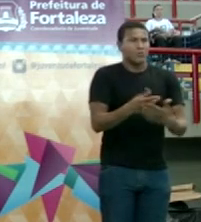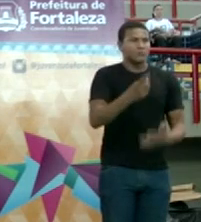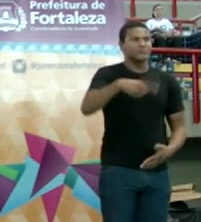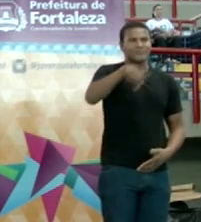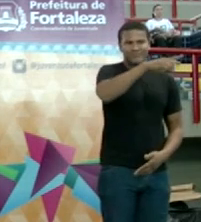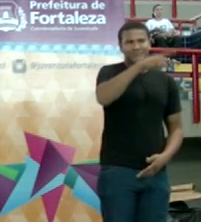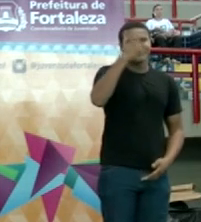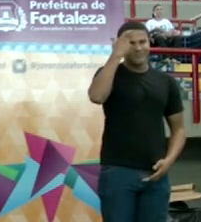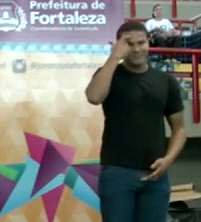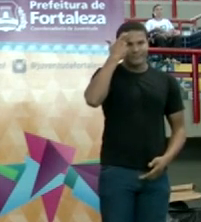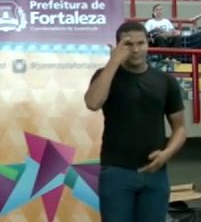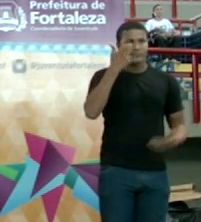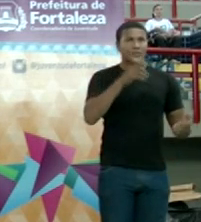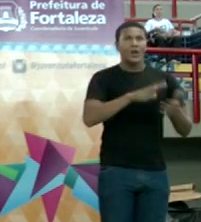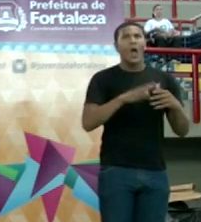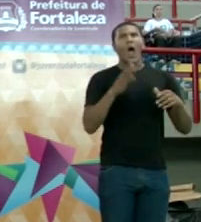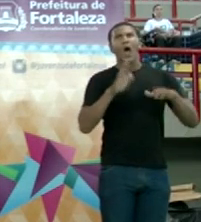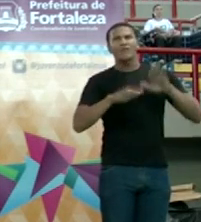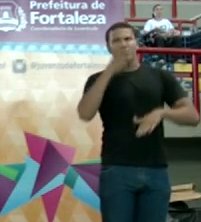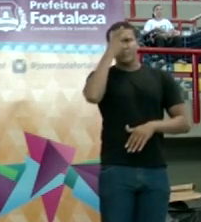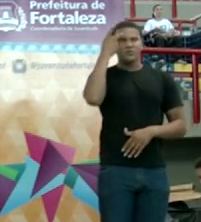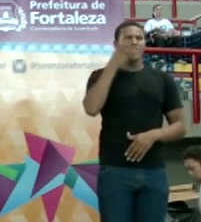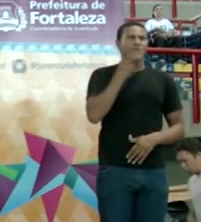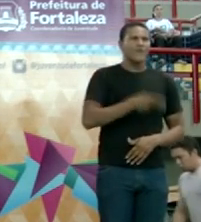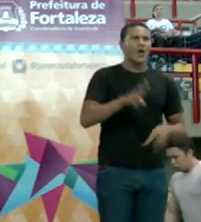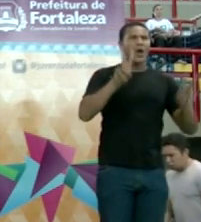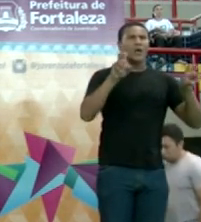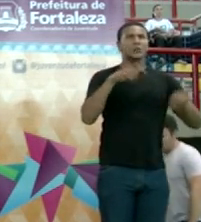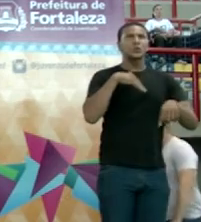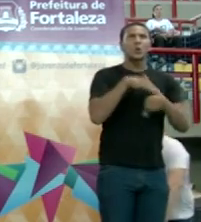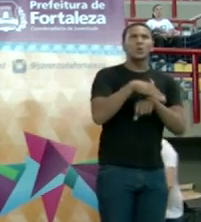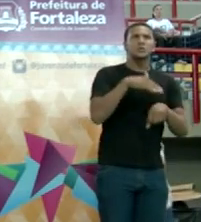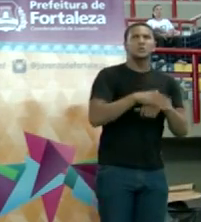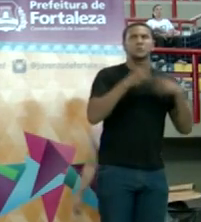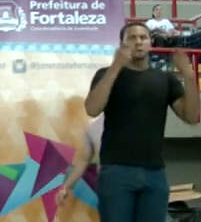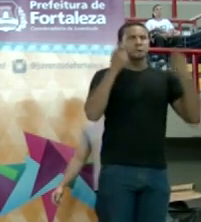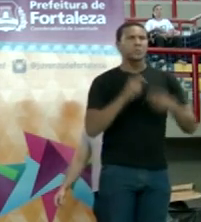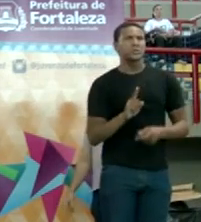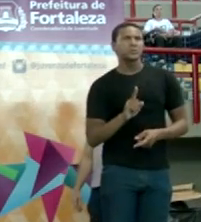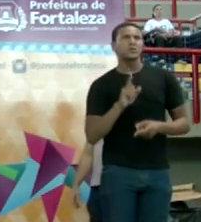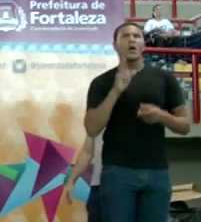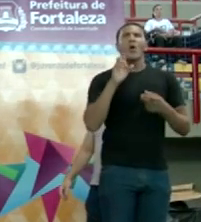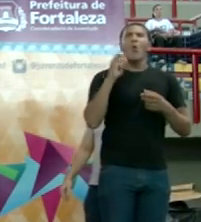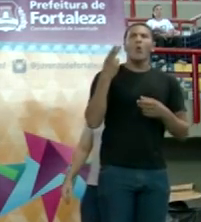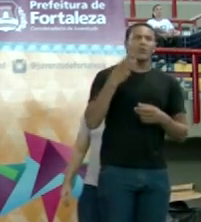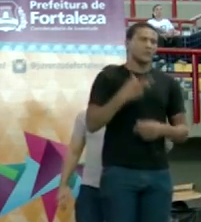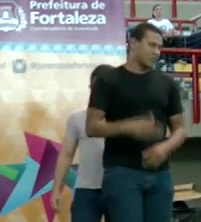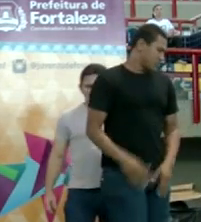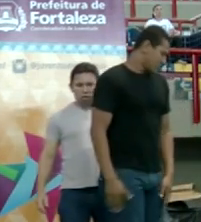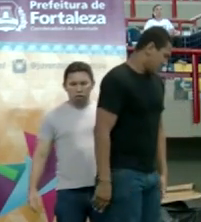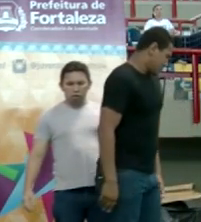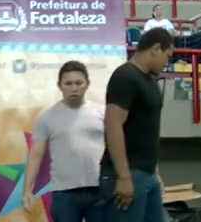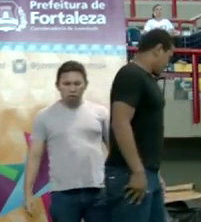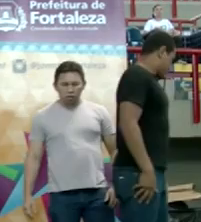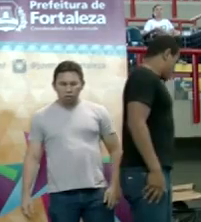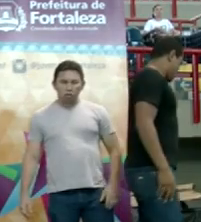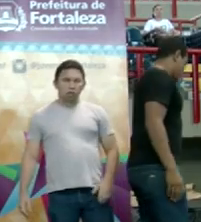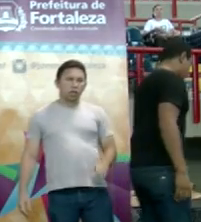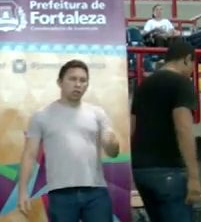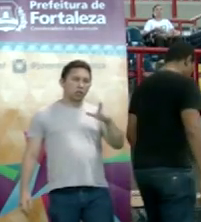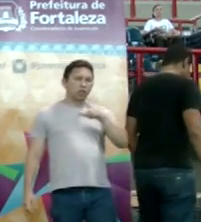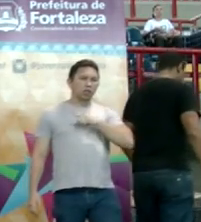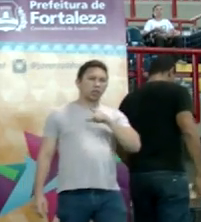à noite eu não posso ver o Jornal Nacional, mas tem o canal da Band, e quem tem TV a cabo pode